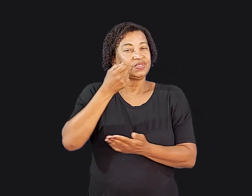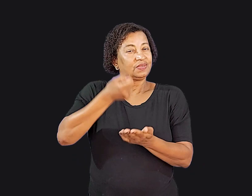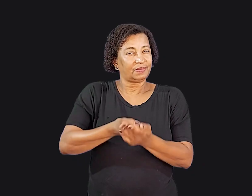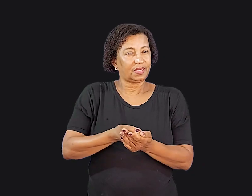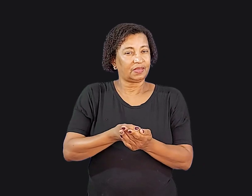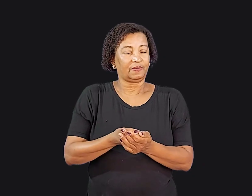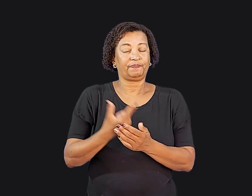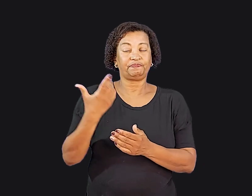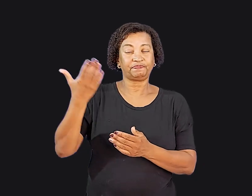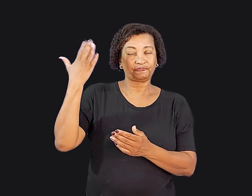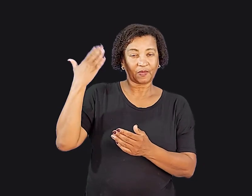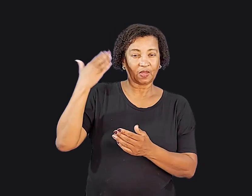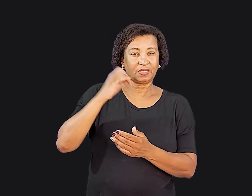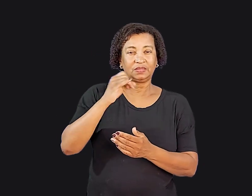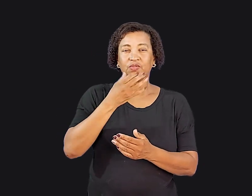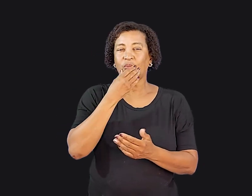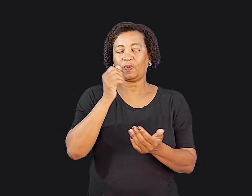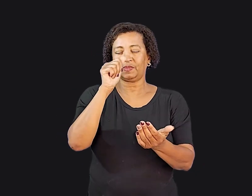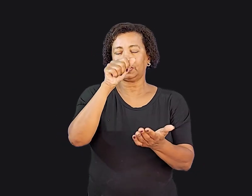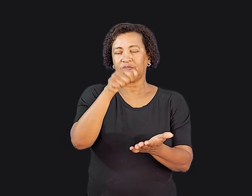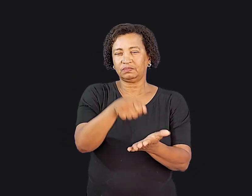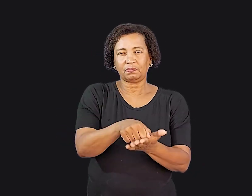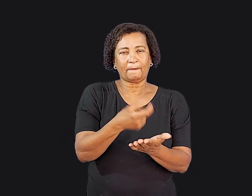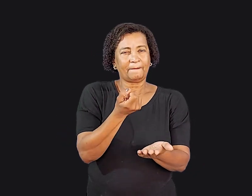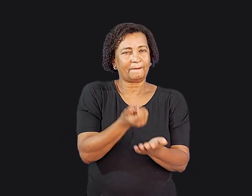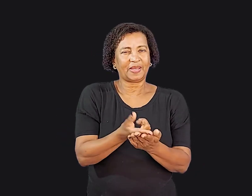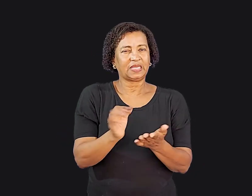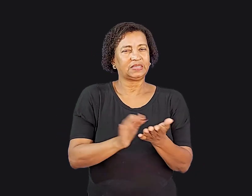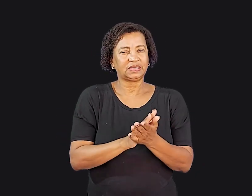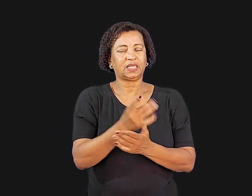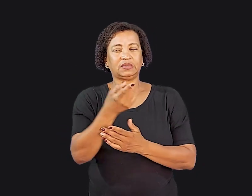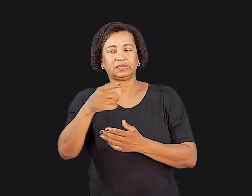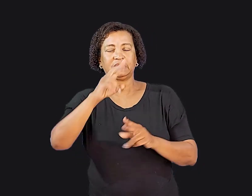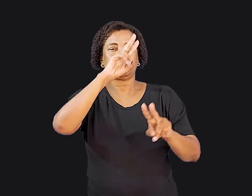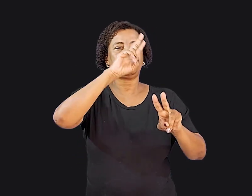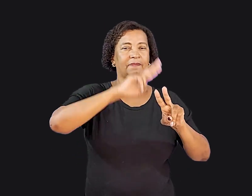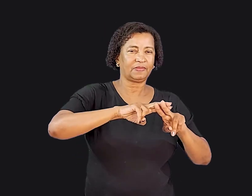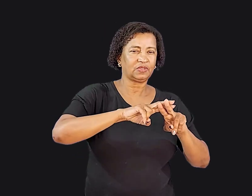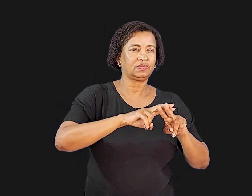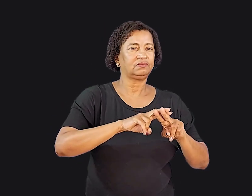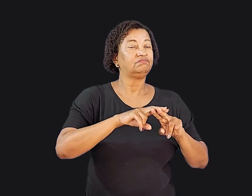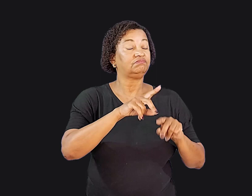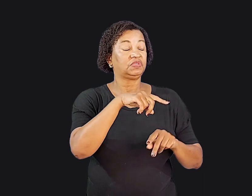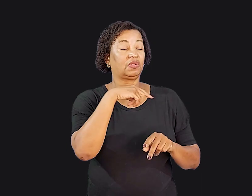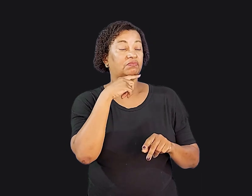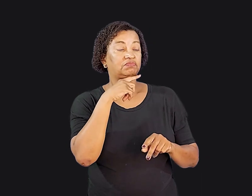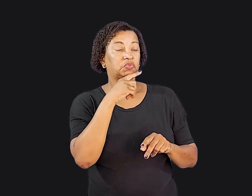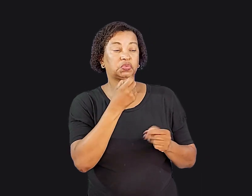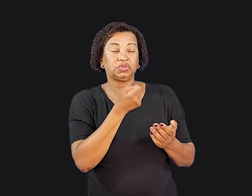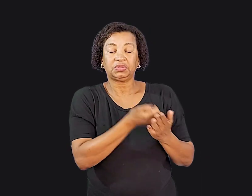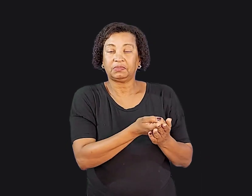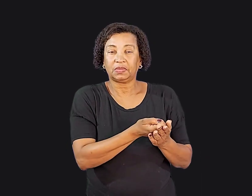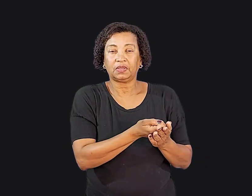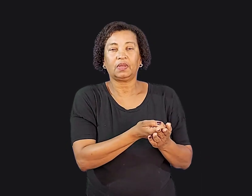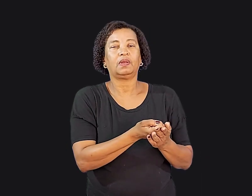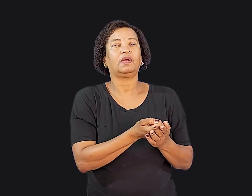Naquele tempo, se o devedor não pagasse sua dívida, era lançado na prisão e, como na prisão ele não podia gerar nenhuma renda,